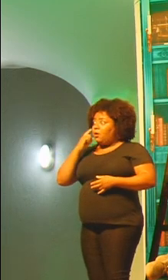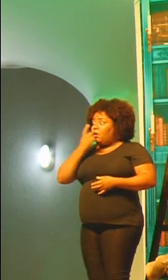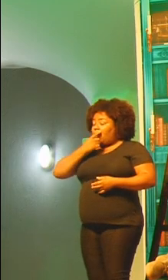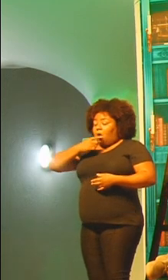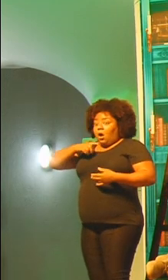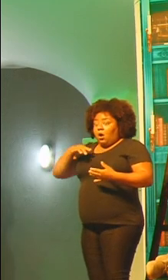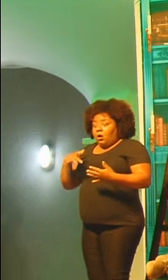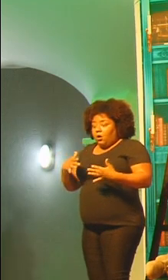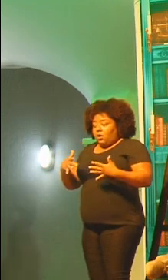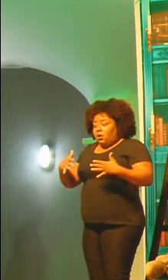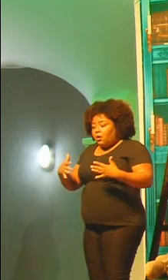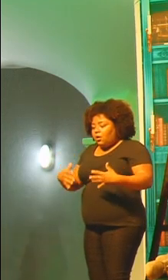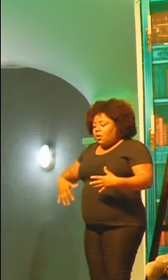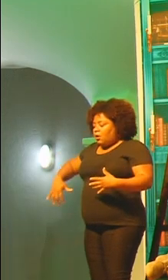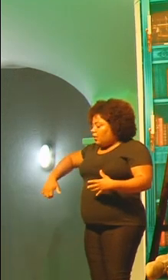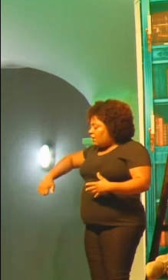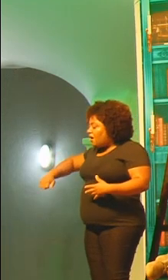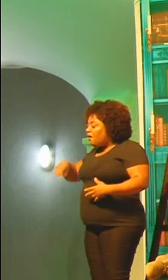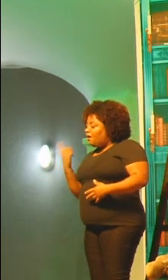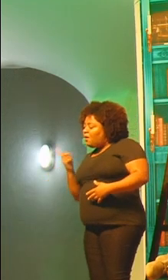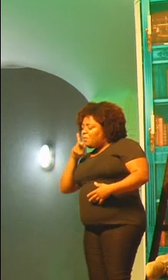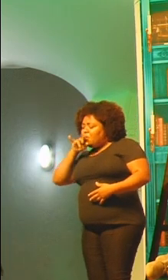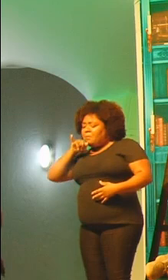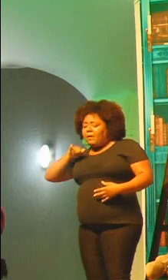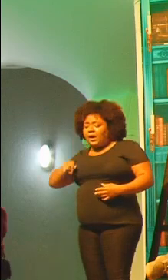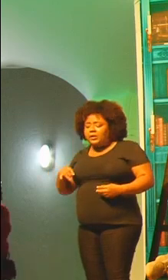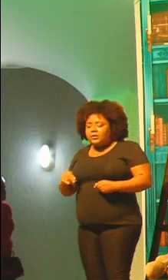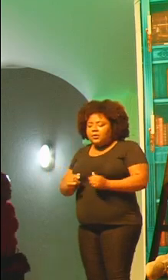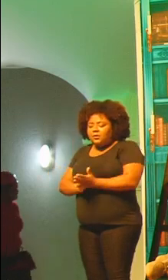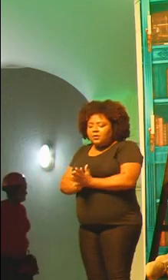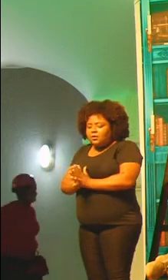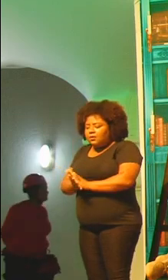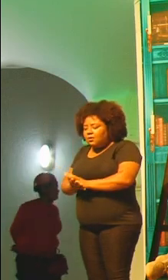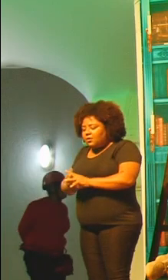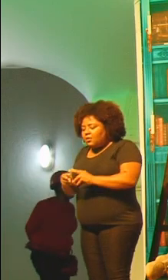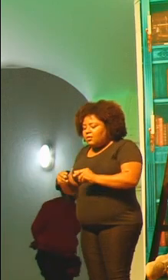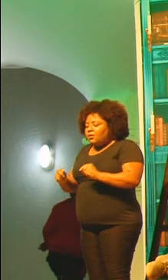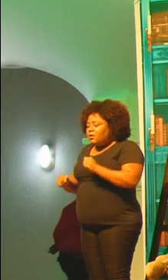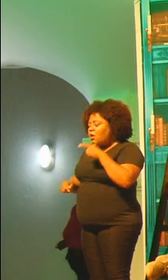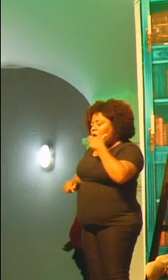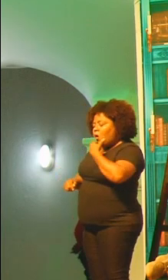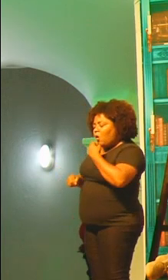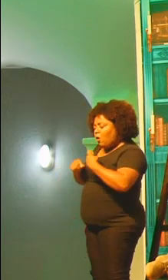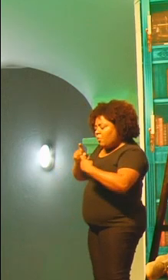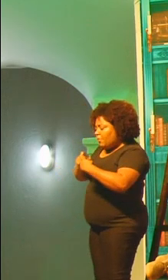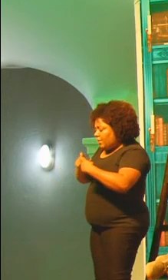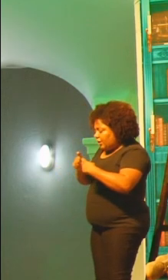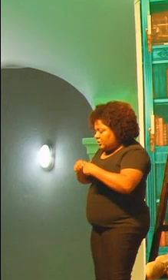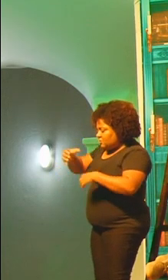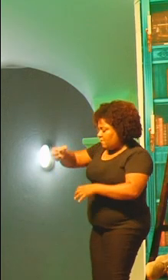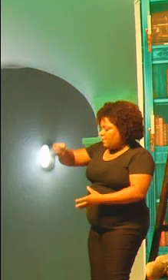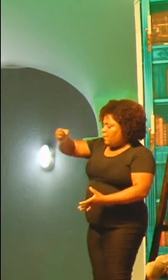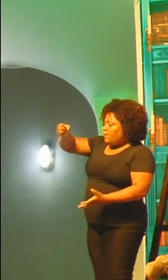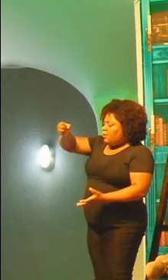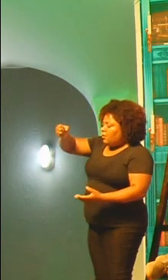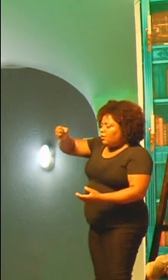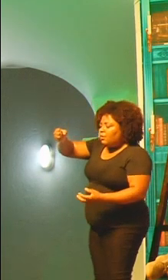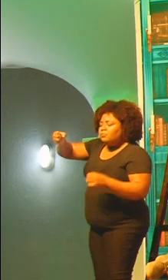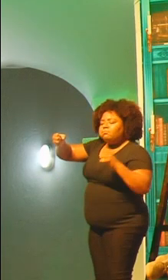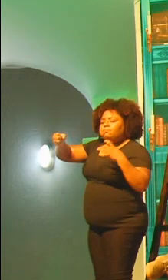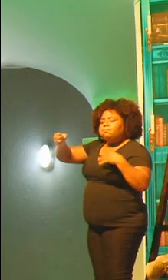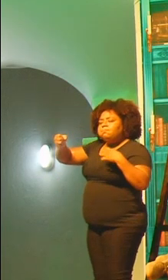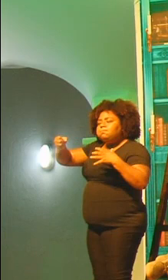mãos suadas do meu pai e no corpo inteiro do médico que me segurava pelos pés. O medo estava na corda